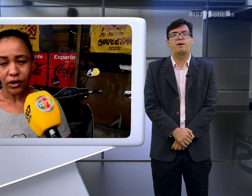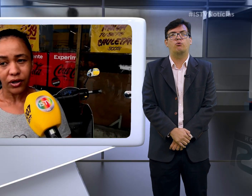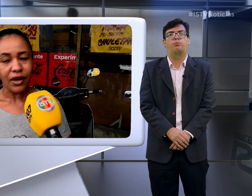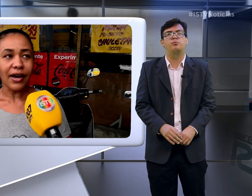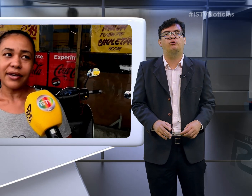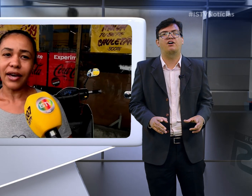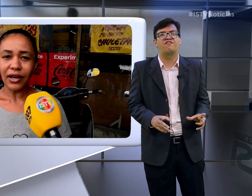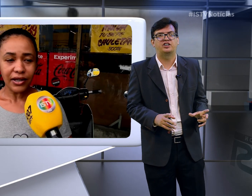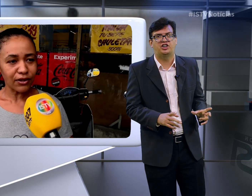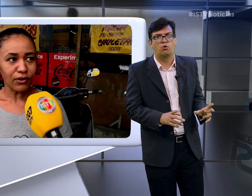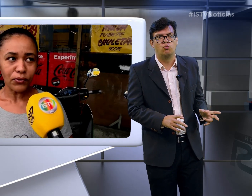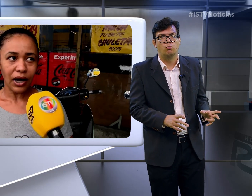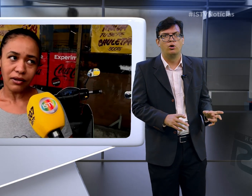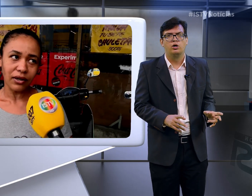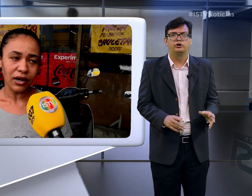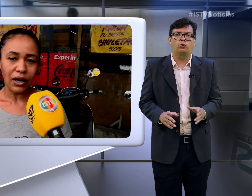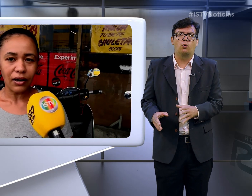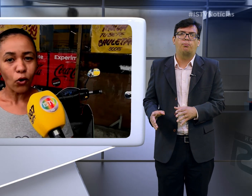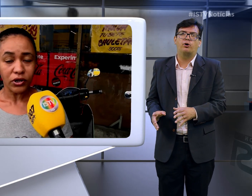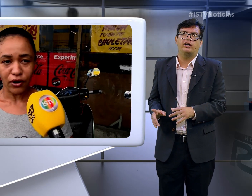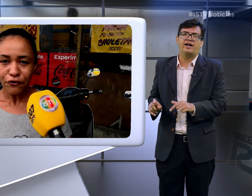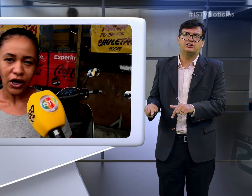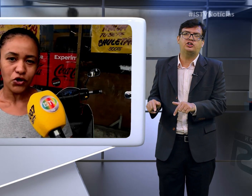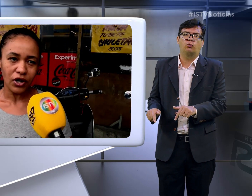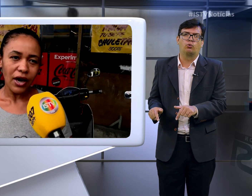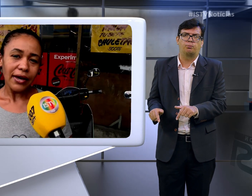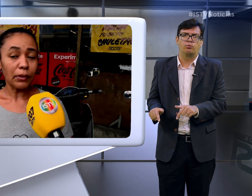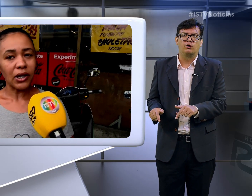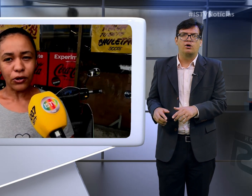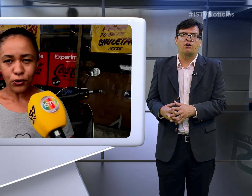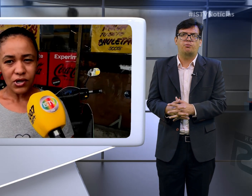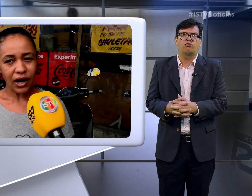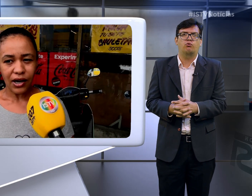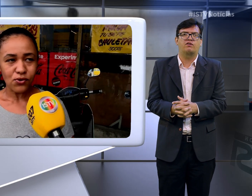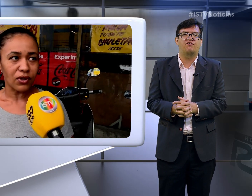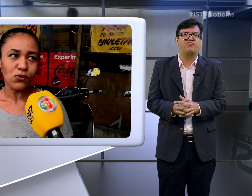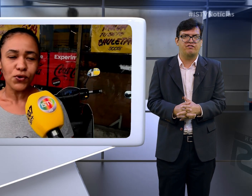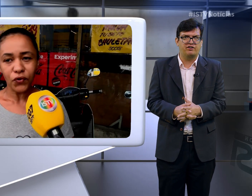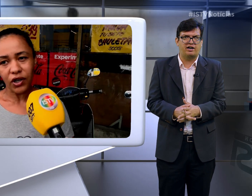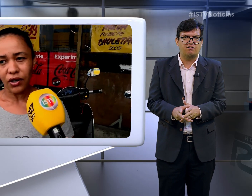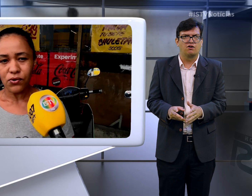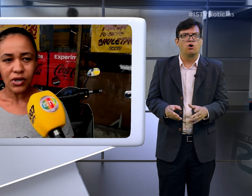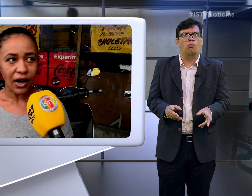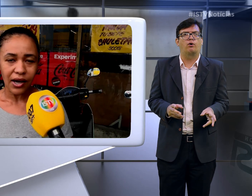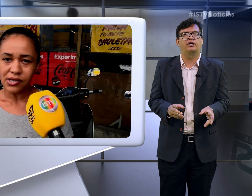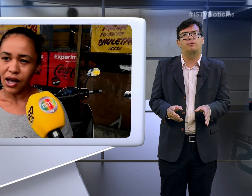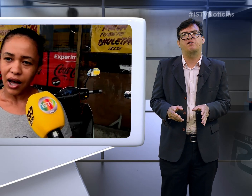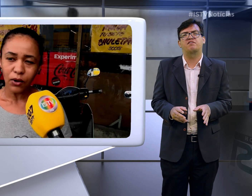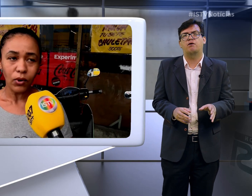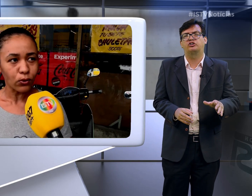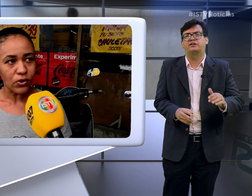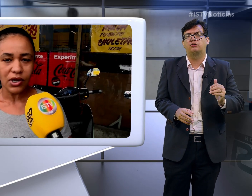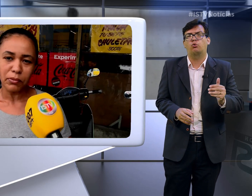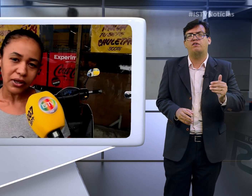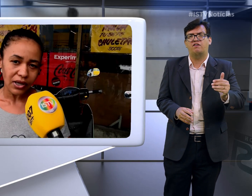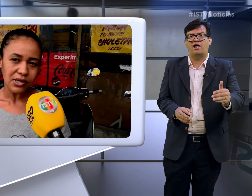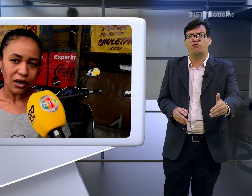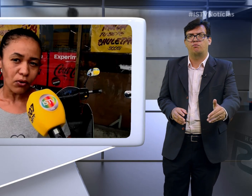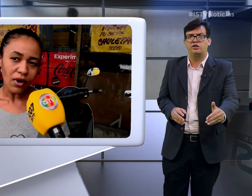para o público da faixa 1, que compõe este grupo, as pessoas físicas com renda mensal de até